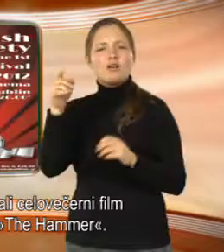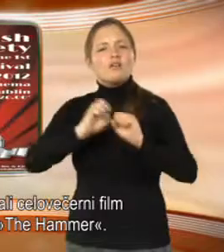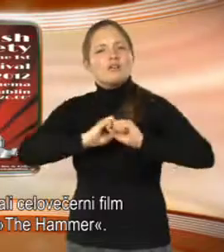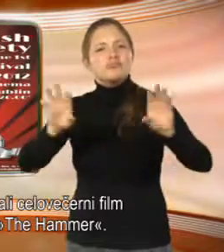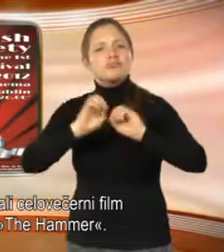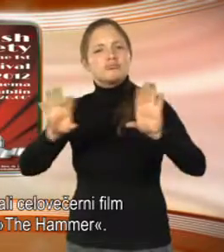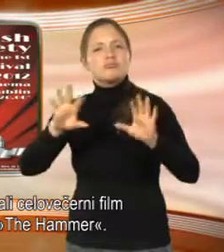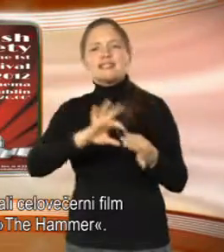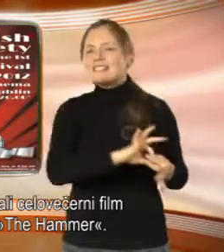The Hammer.